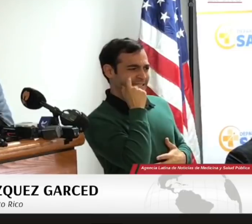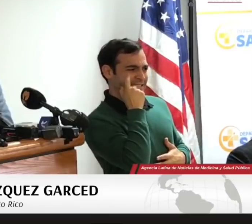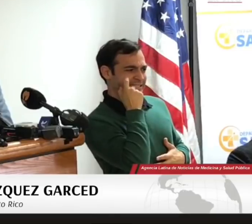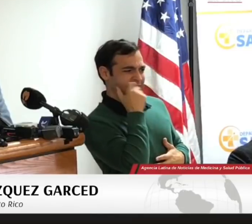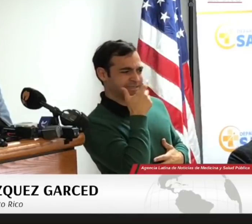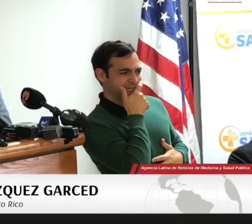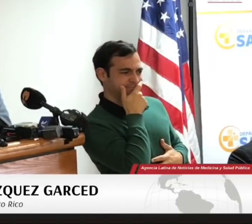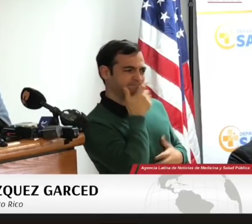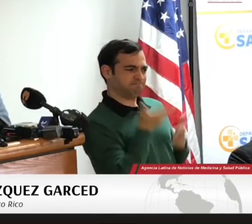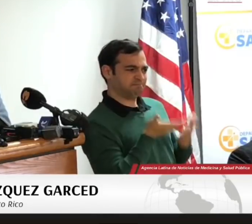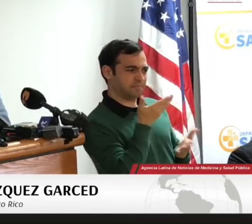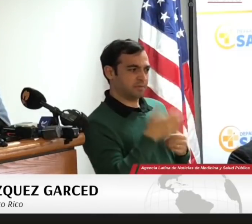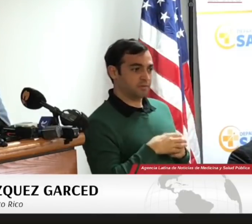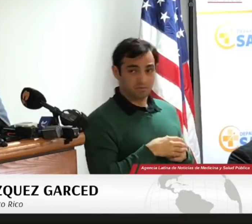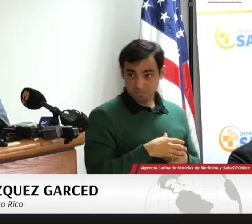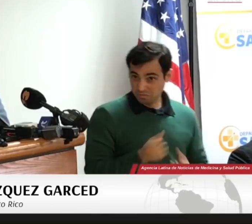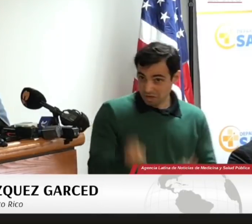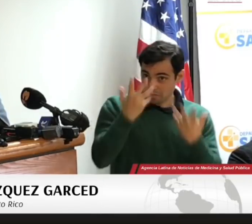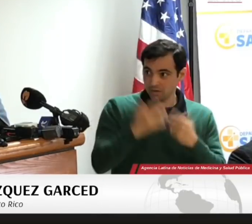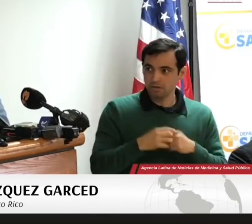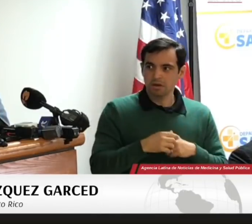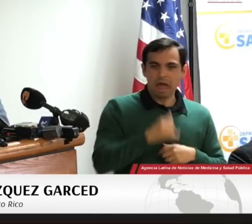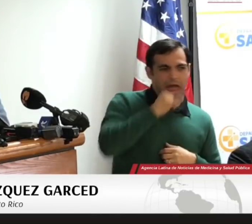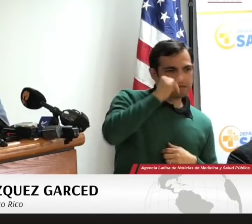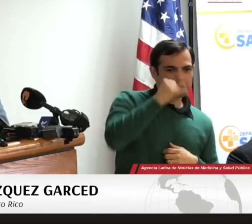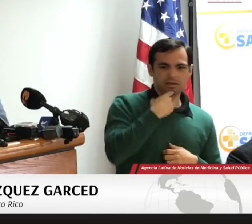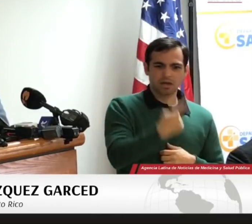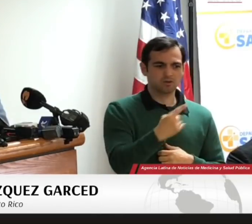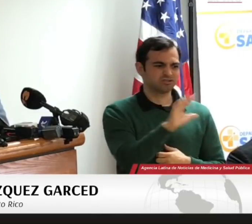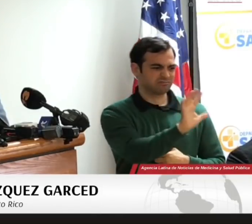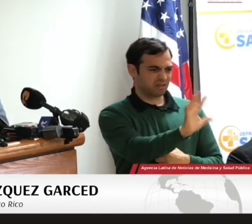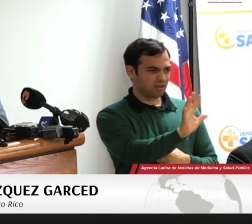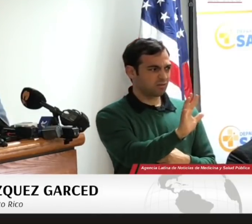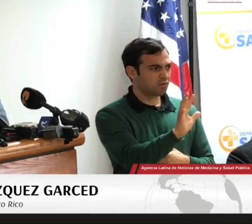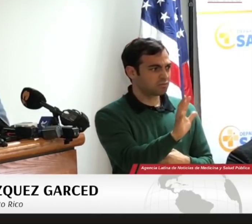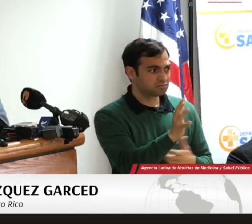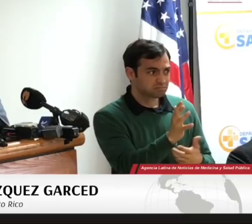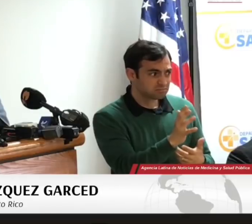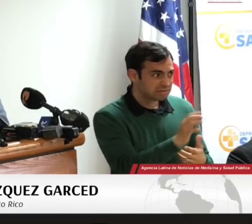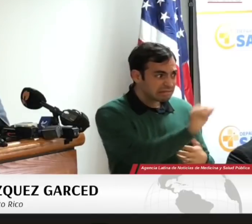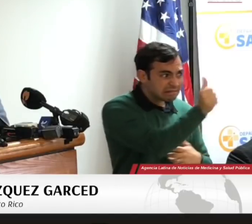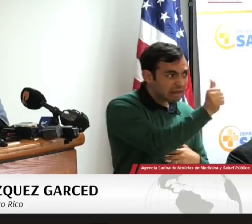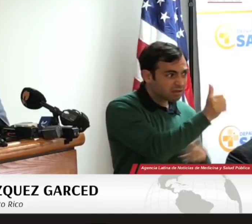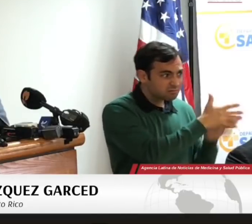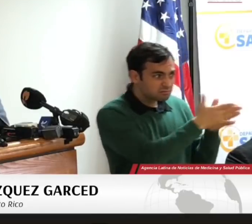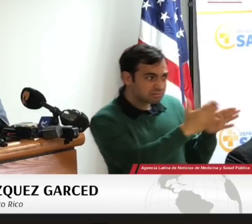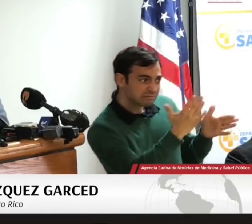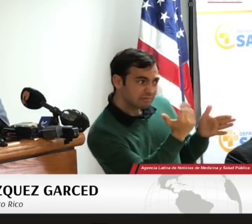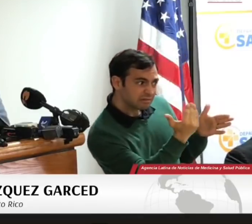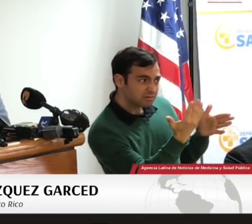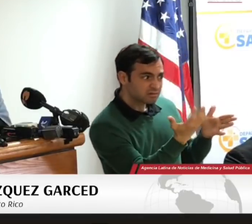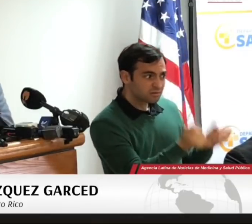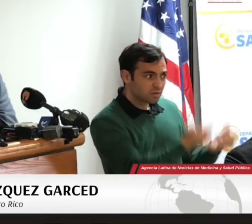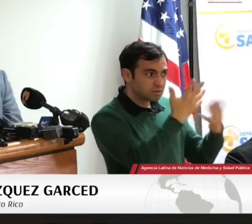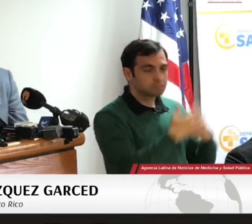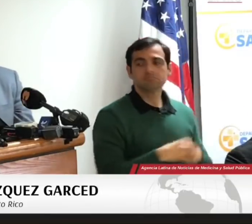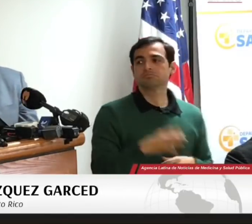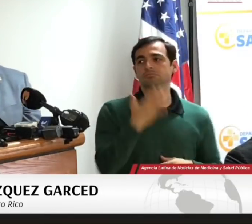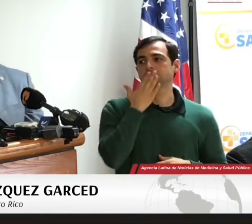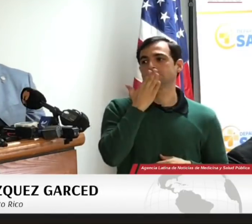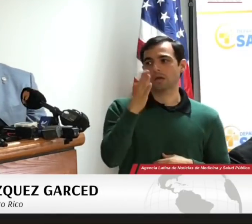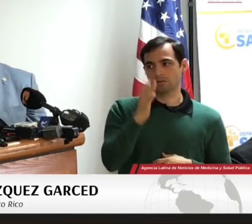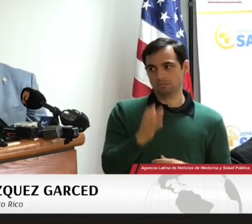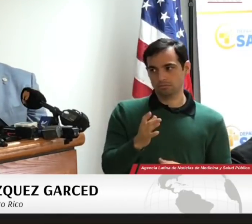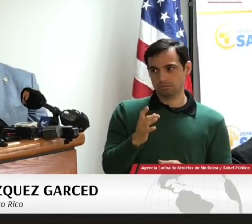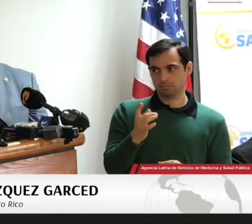confusión. Ayer se dijo 5, esta mañana creo que se dijeron de 10 a 15. ¿Cuál es el número? Sí, es importante, gracias por la pregunta.